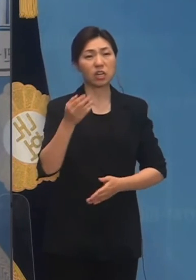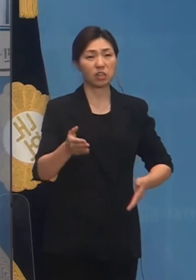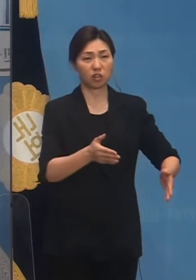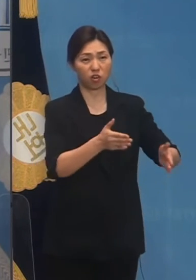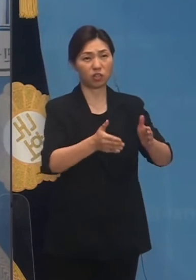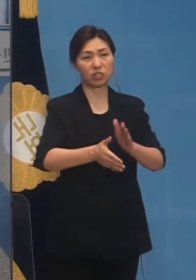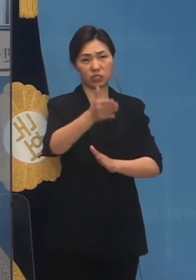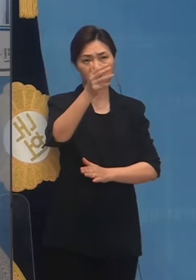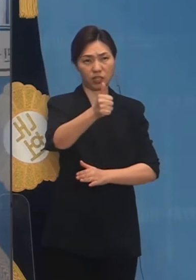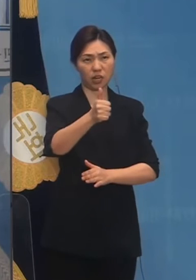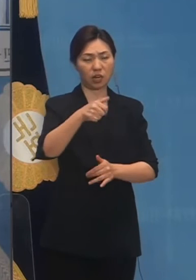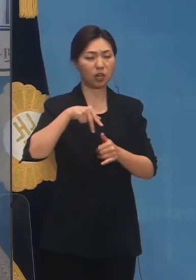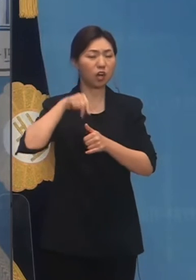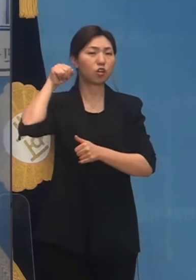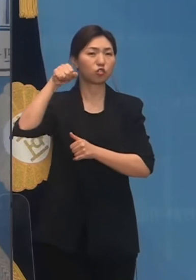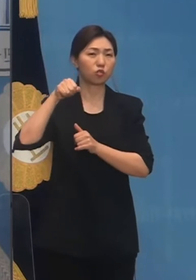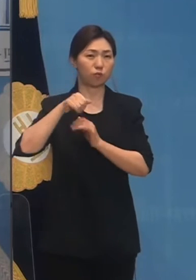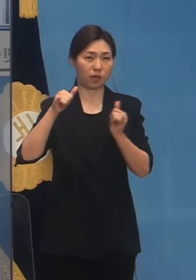밝히고자 합니다.